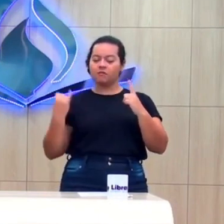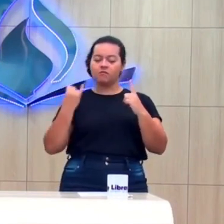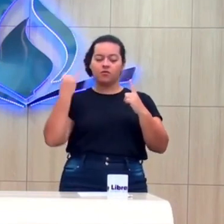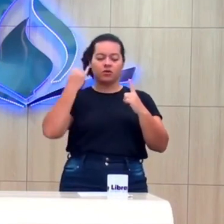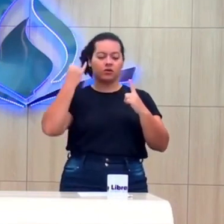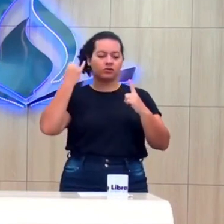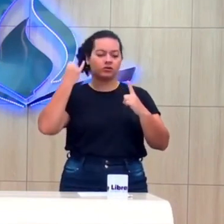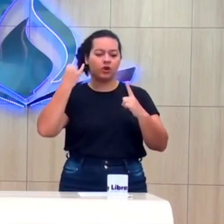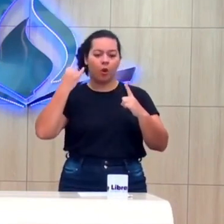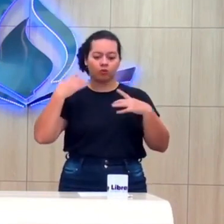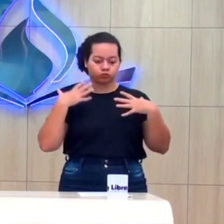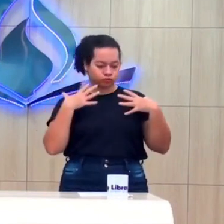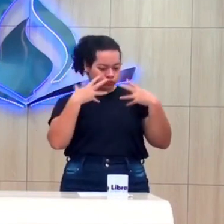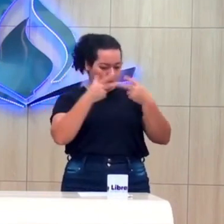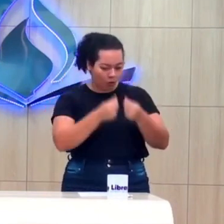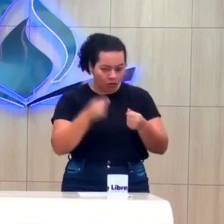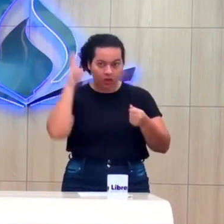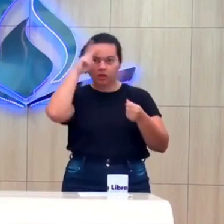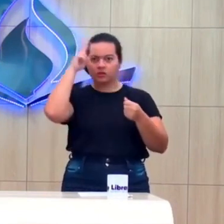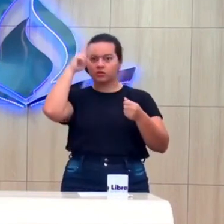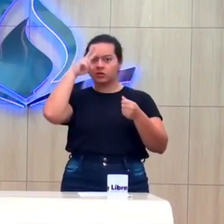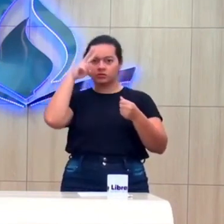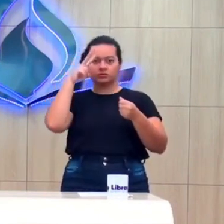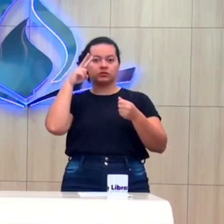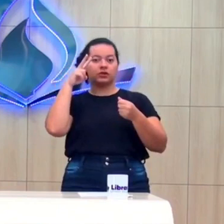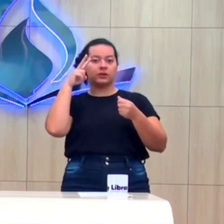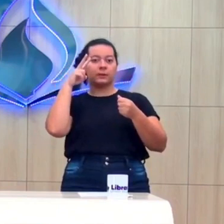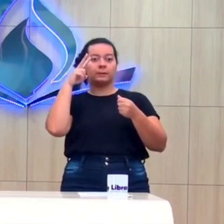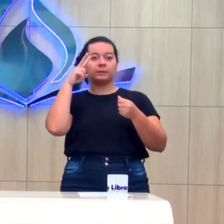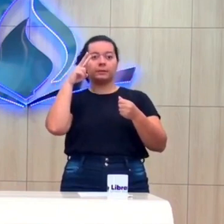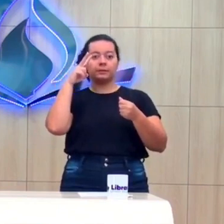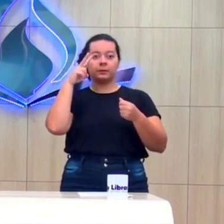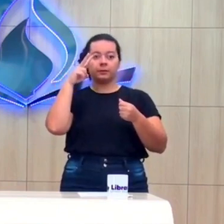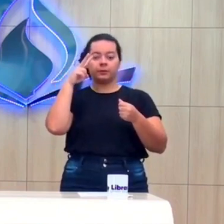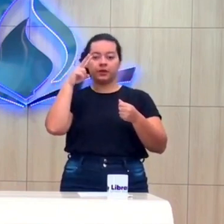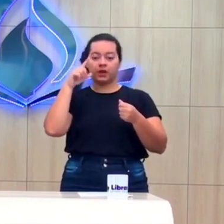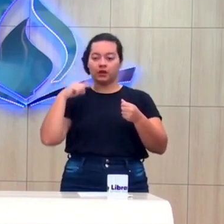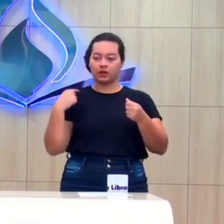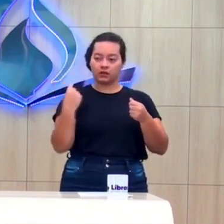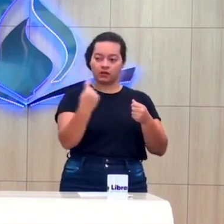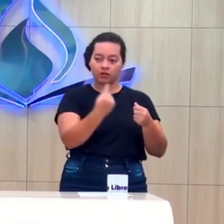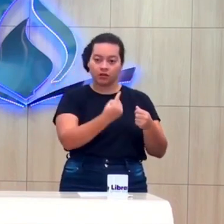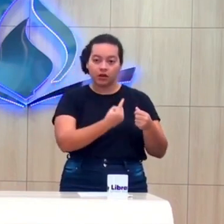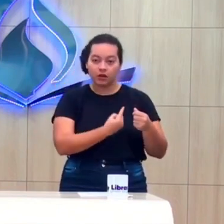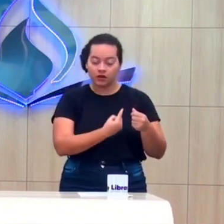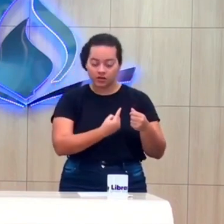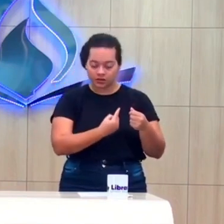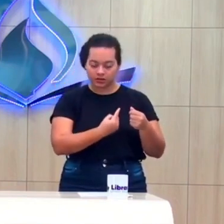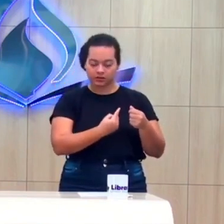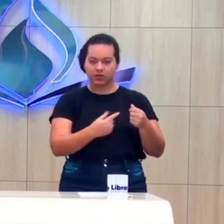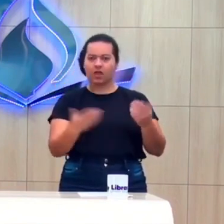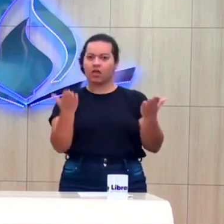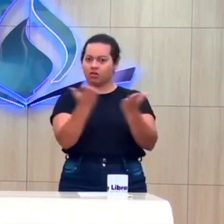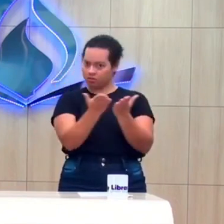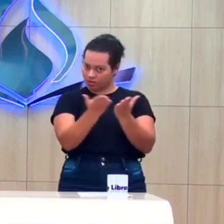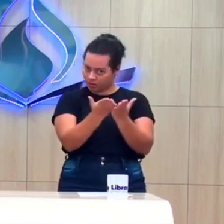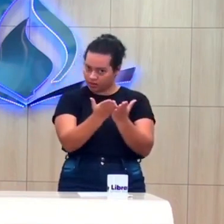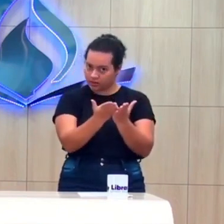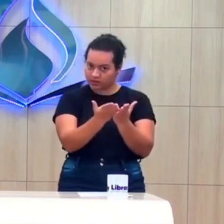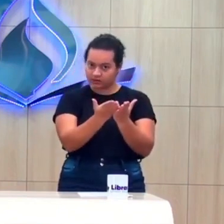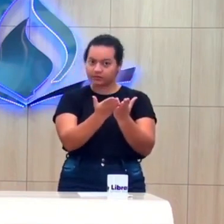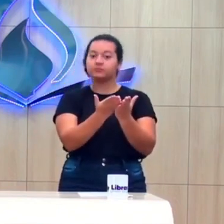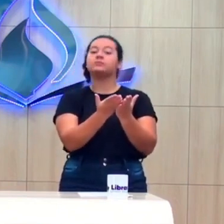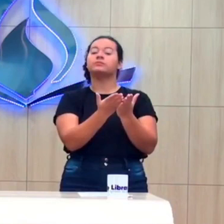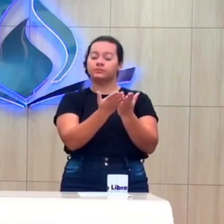tudo isso também nos traz o benefício de que nós, enquanto igreja, nós também